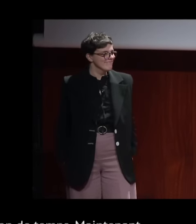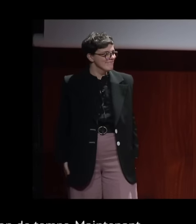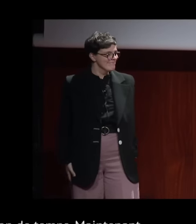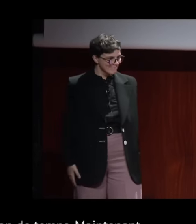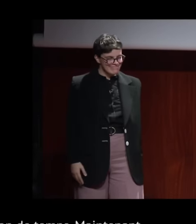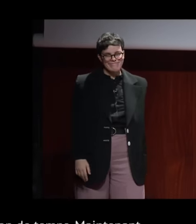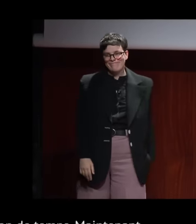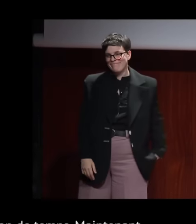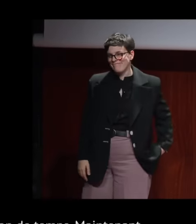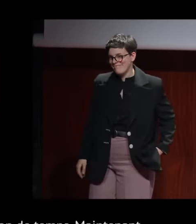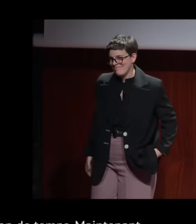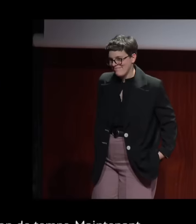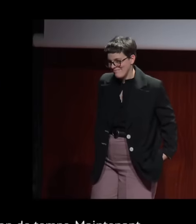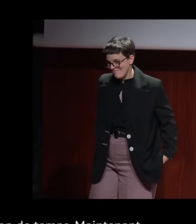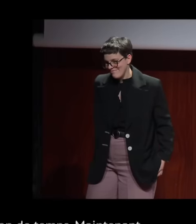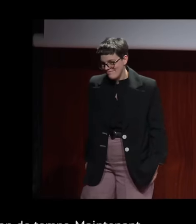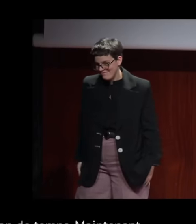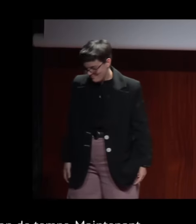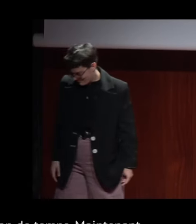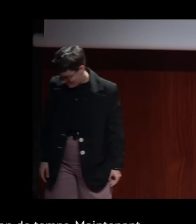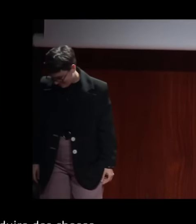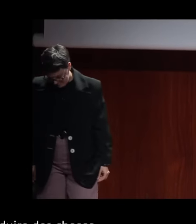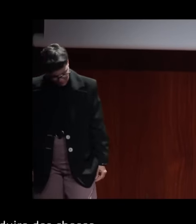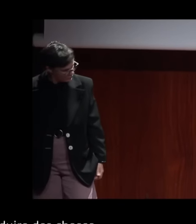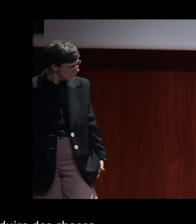merci de m'avoir écouté.